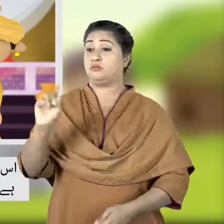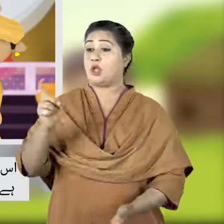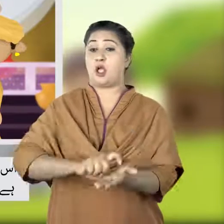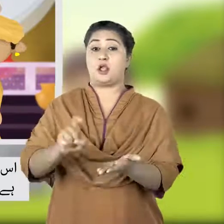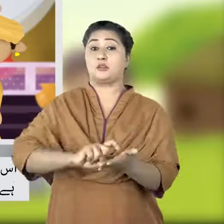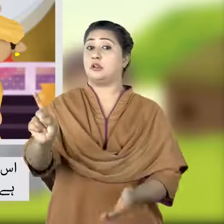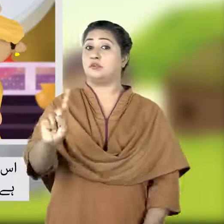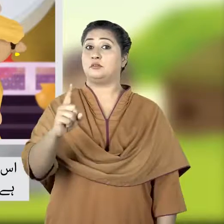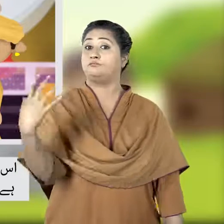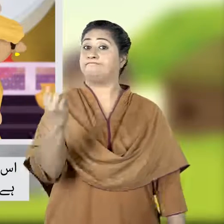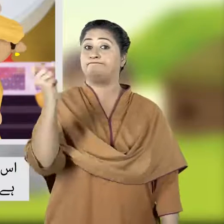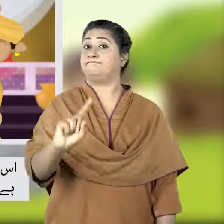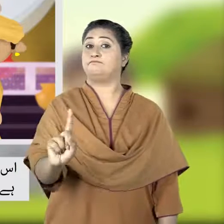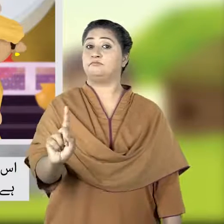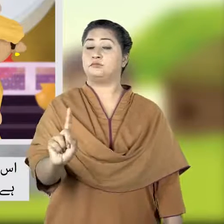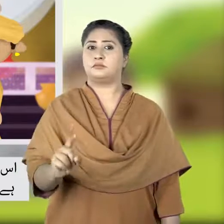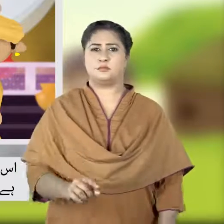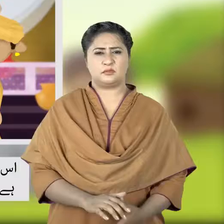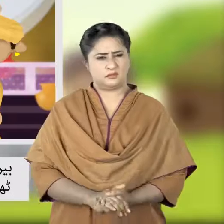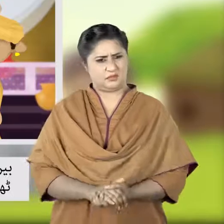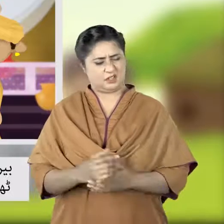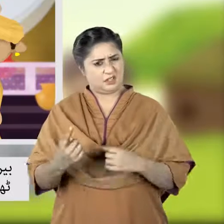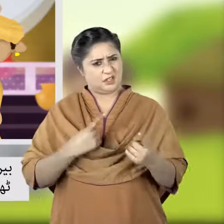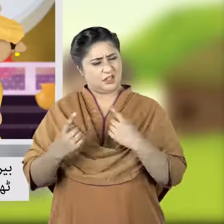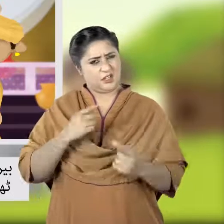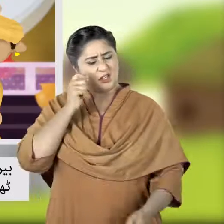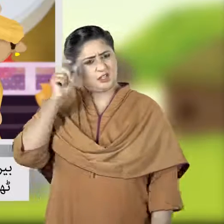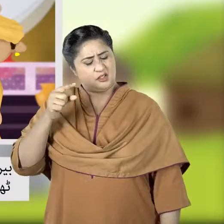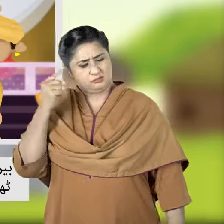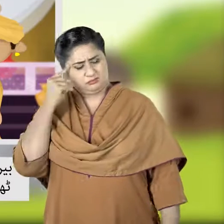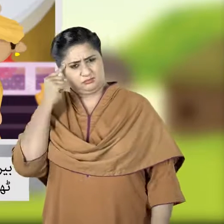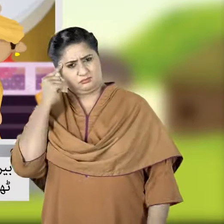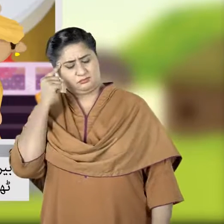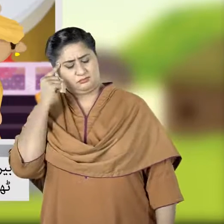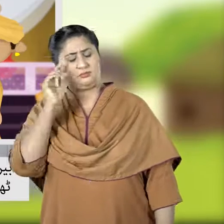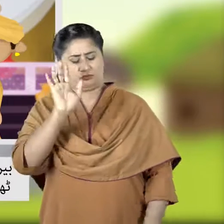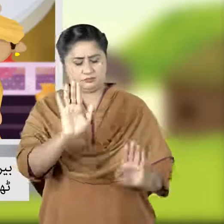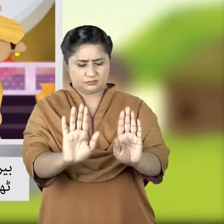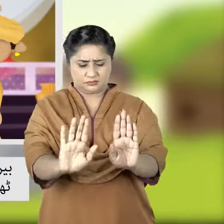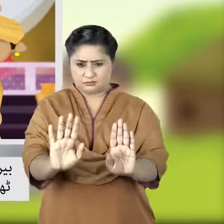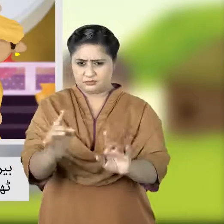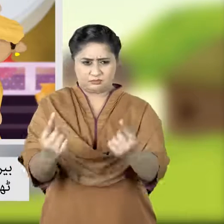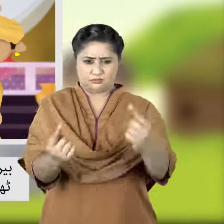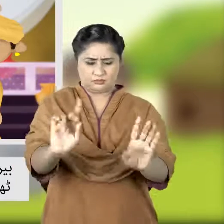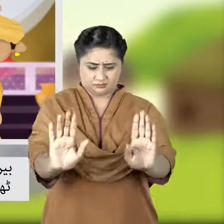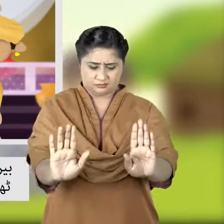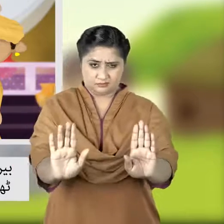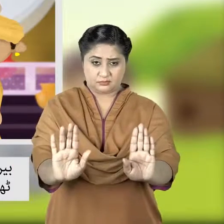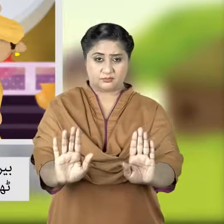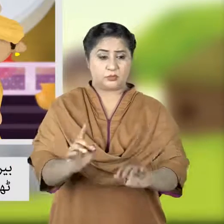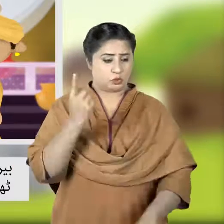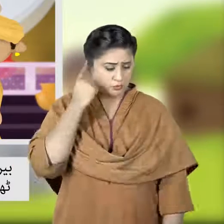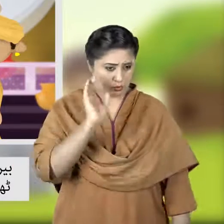سے نکالنے کا کوئی حق نہیں ہے اس کو۔ بیربل نے ایک لمحے کے لیے سوچا اور پھر کہا، ٹھیک